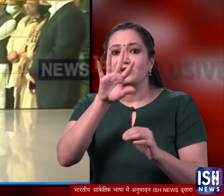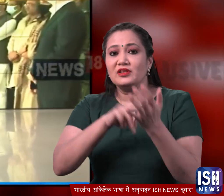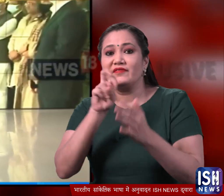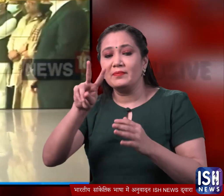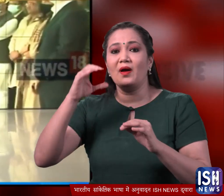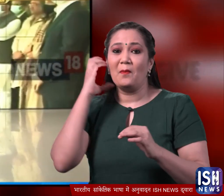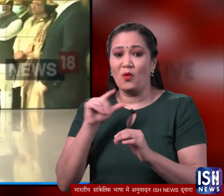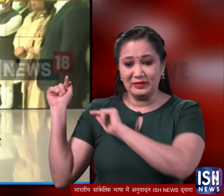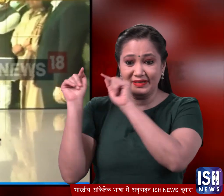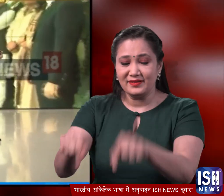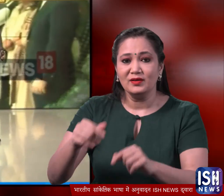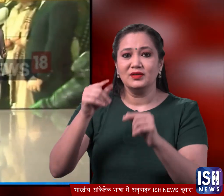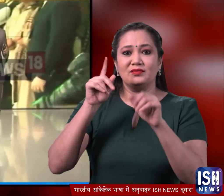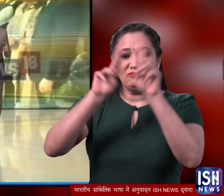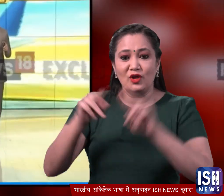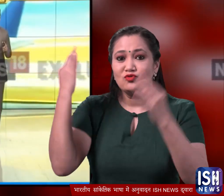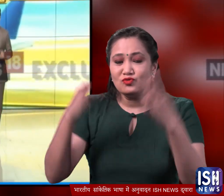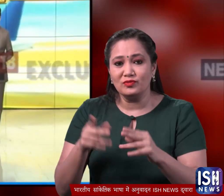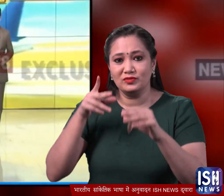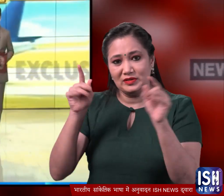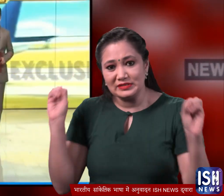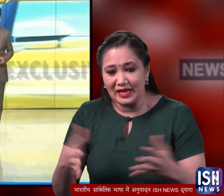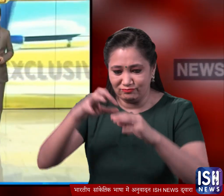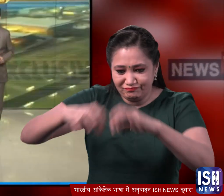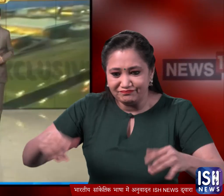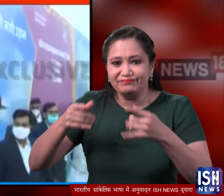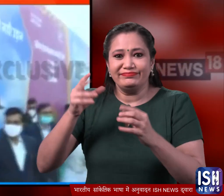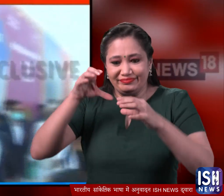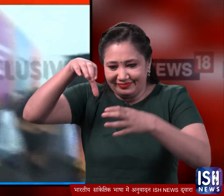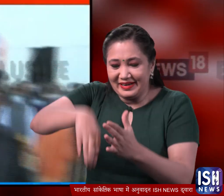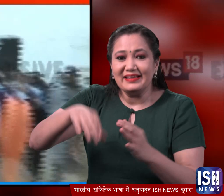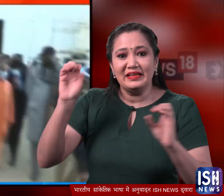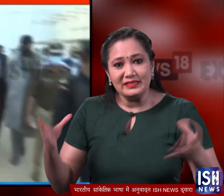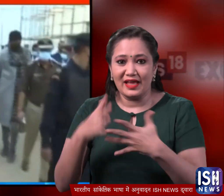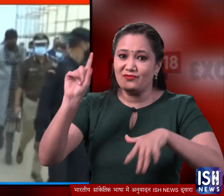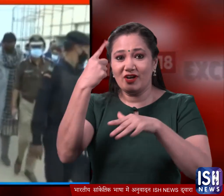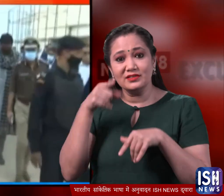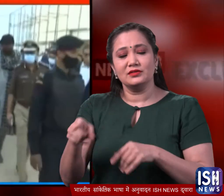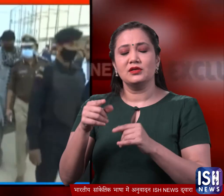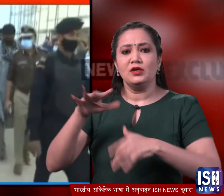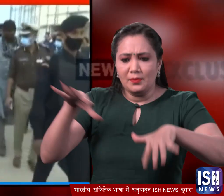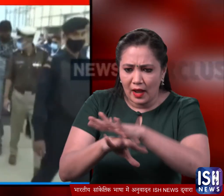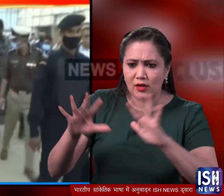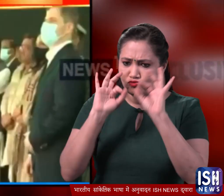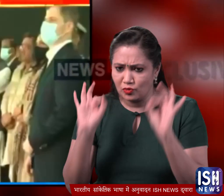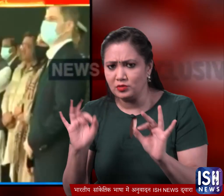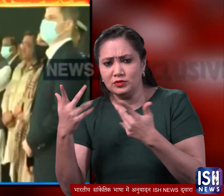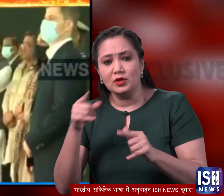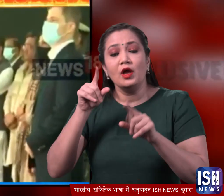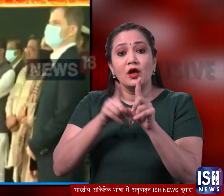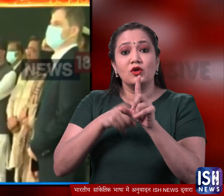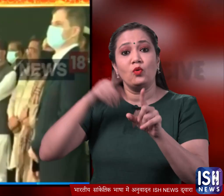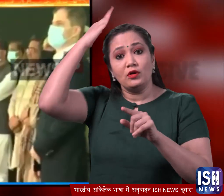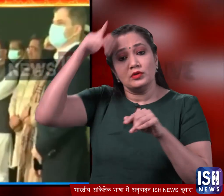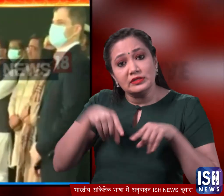मोदी जेवर में बनने वाले इंटरनेशनल एयरपोर्ट का शिलान्यास करने वाले हैं, जिसकी तैयारी देखने के लिए योगी आदित्यनाथ खुद